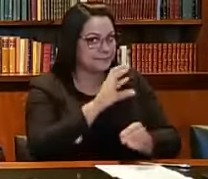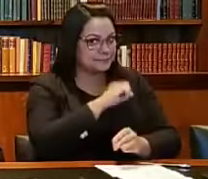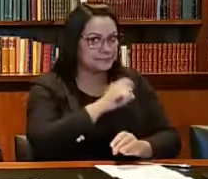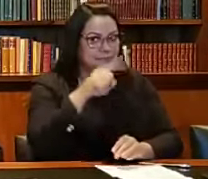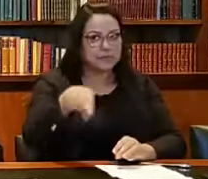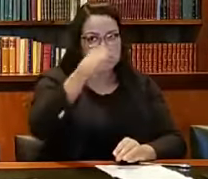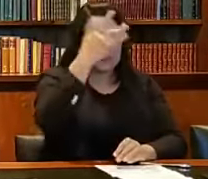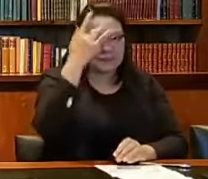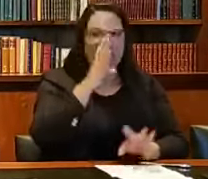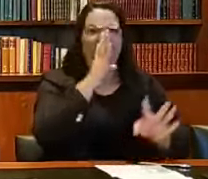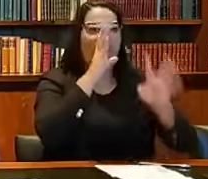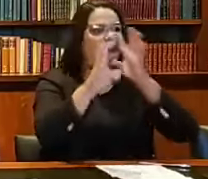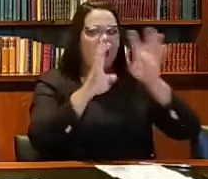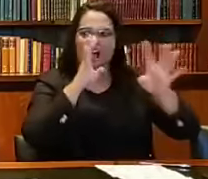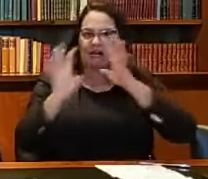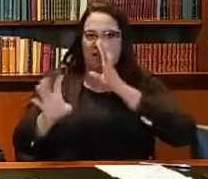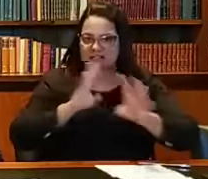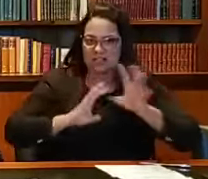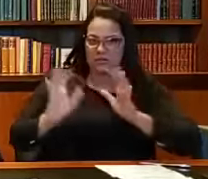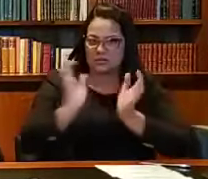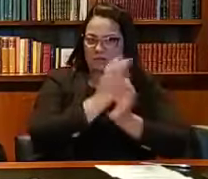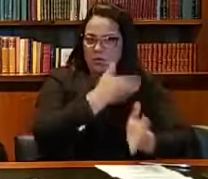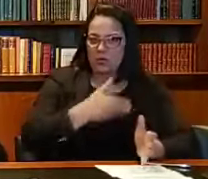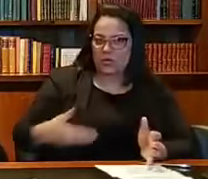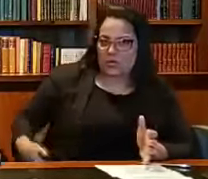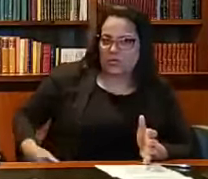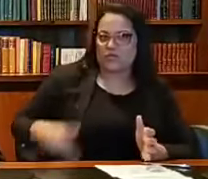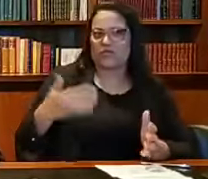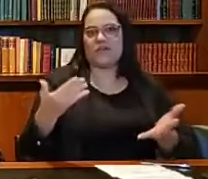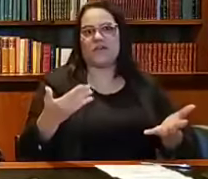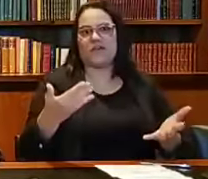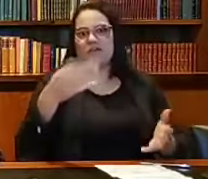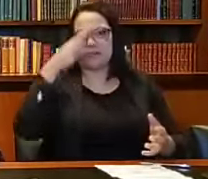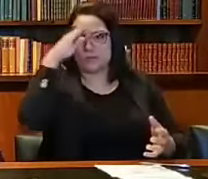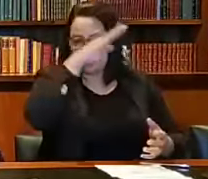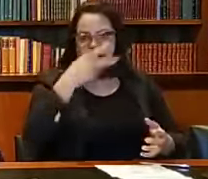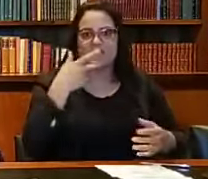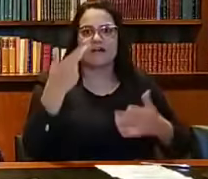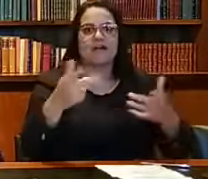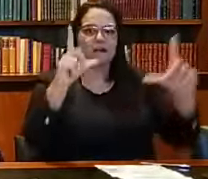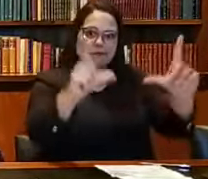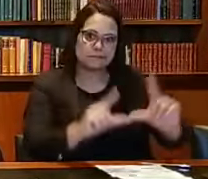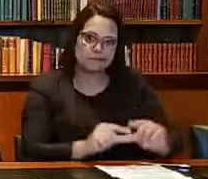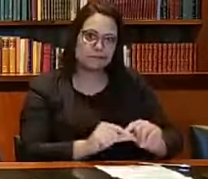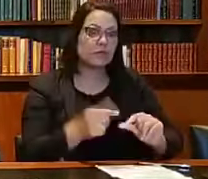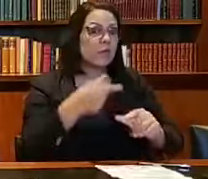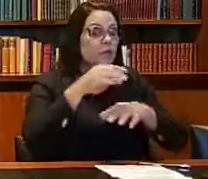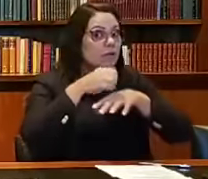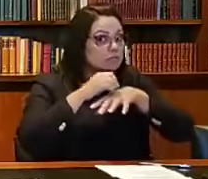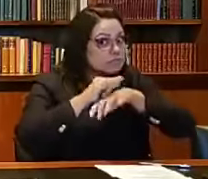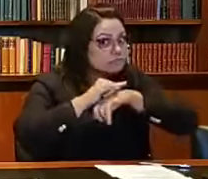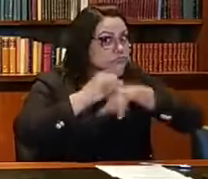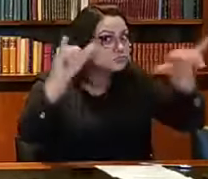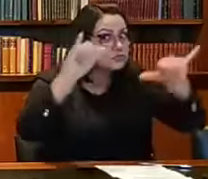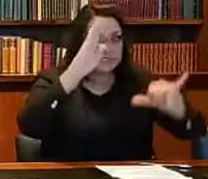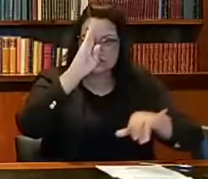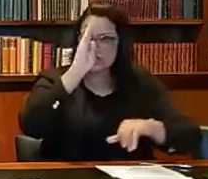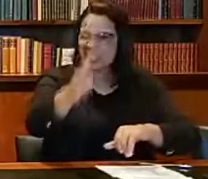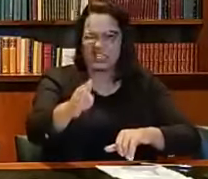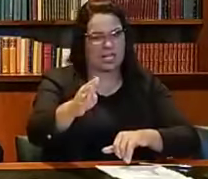aqueles que acusam, né, o governo Bolsonaro de dizer que reduziu o orçamento do programa, tem um recado claro e direto para